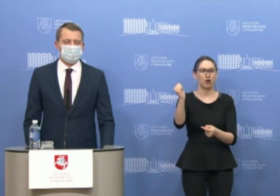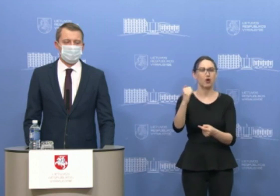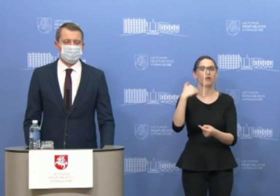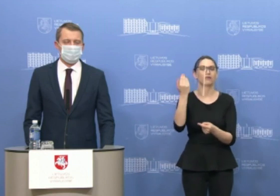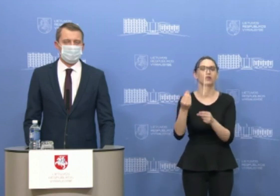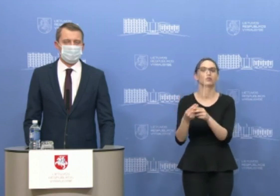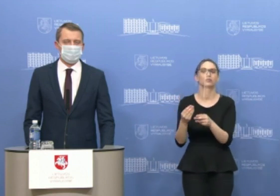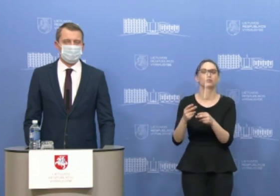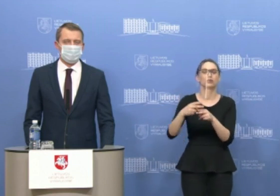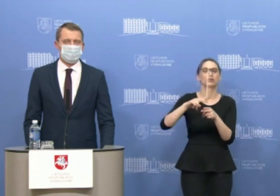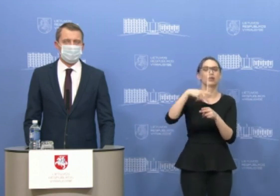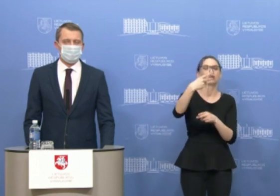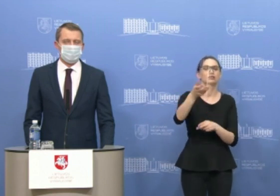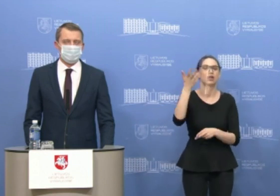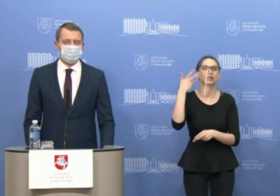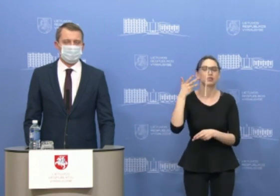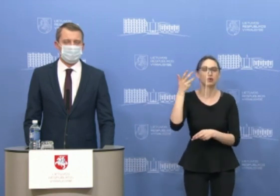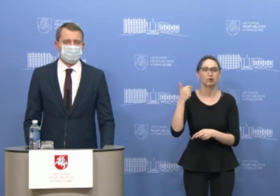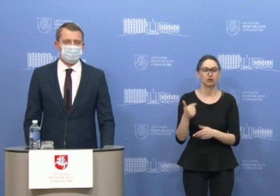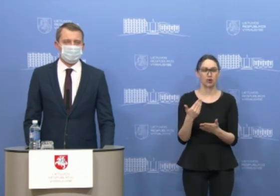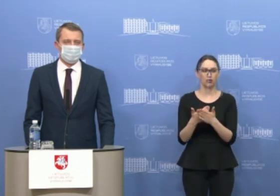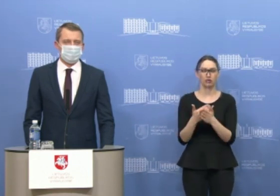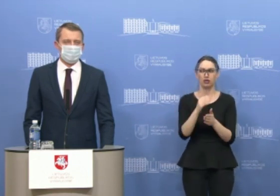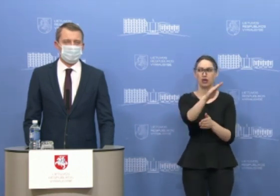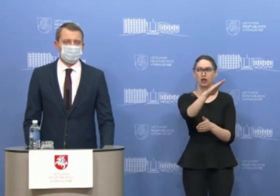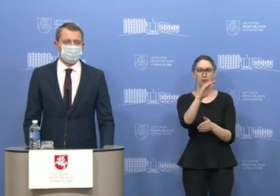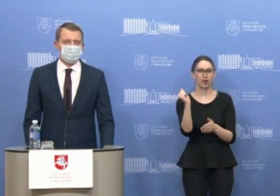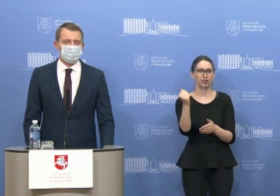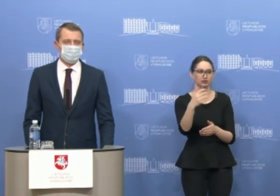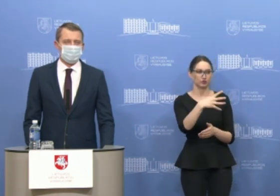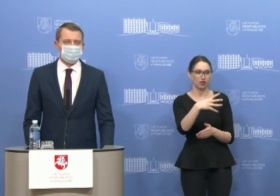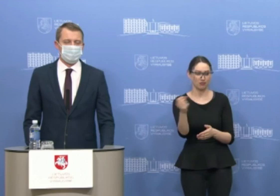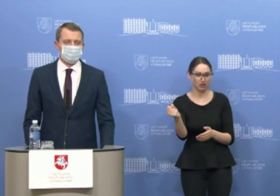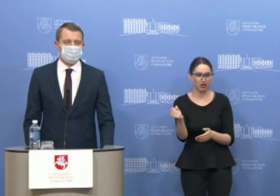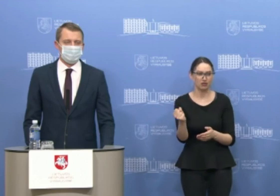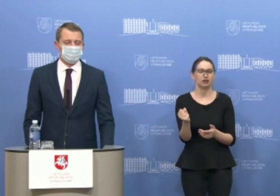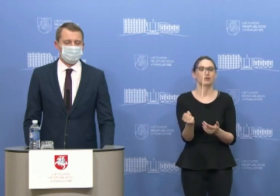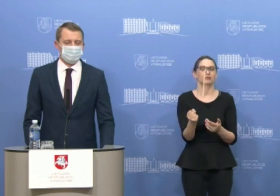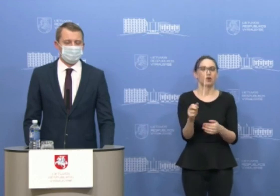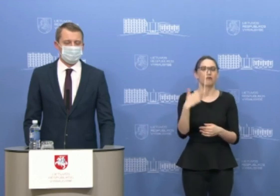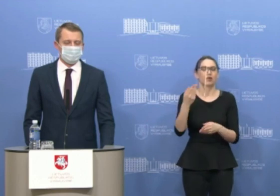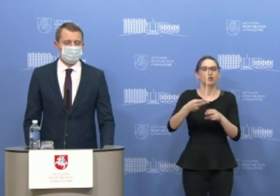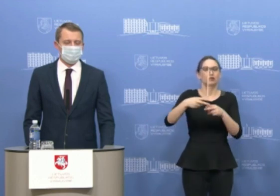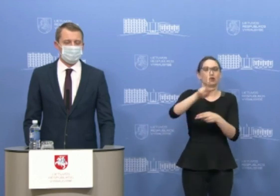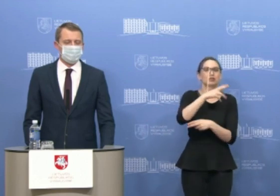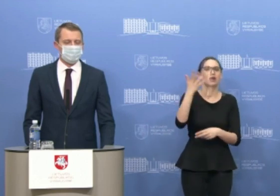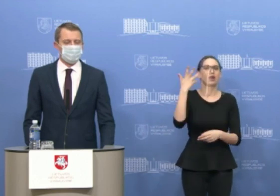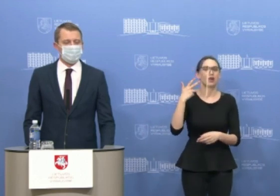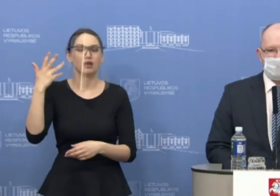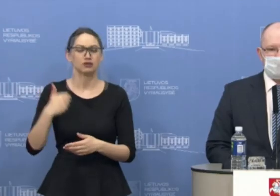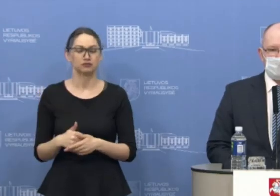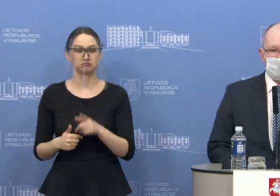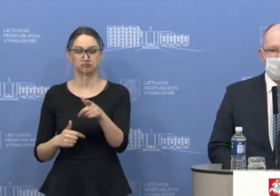nebus taip, kad pasiemsios paskolas, valiau jos neturės iš kokio gražinti, nes tie verslai taip greitai neatsikaus? Ačiū. Taip, labai